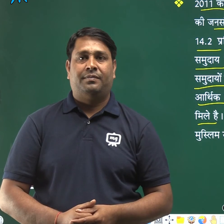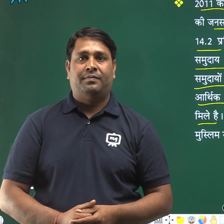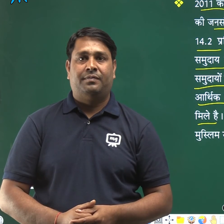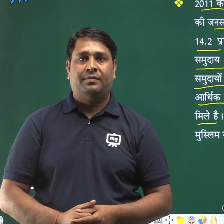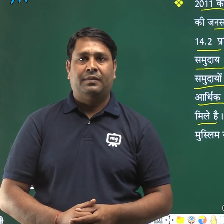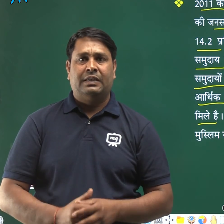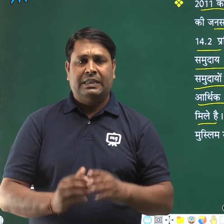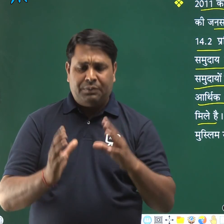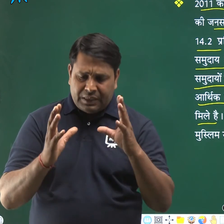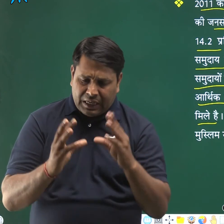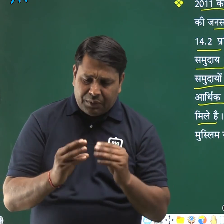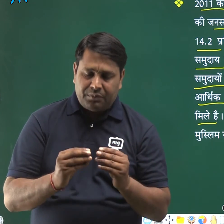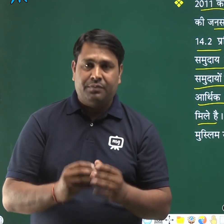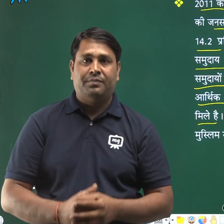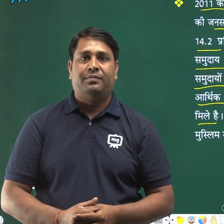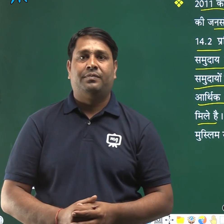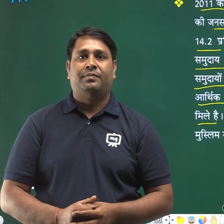सबसे कम